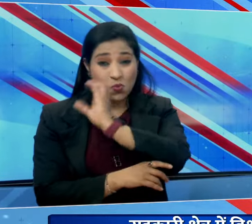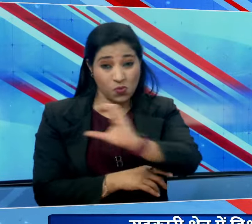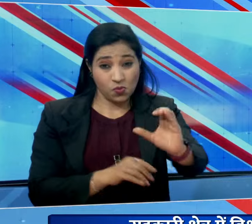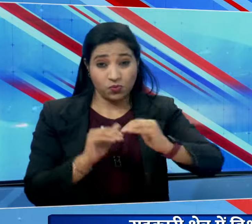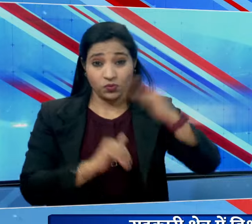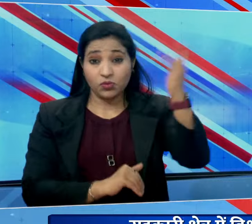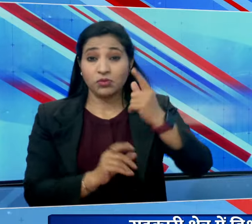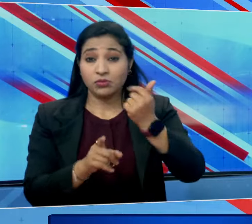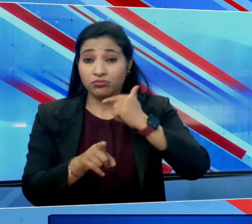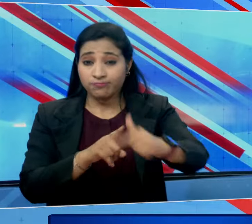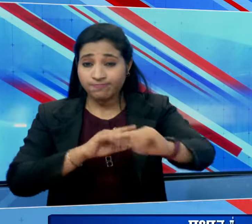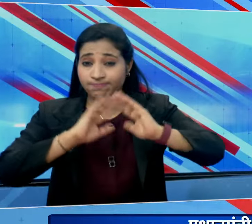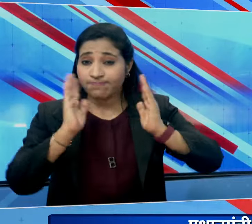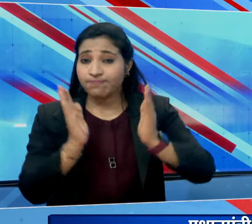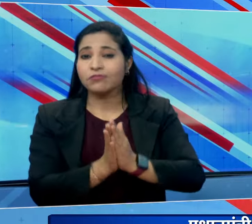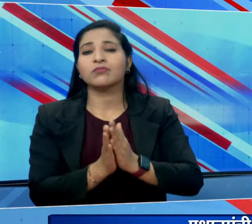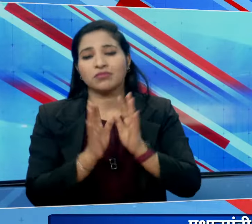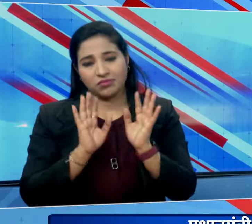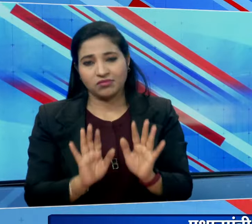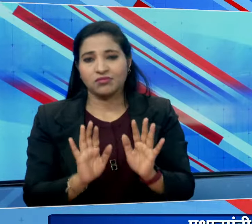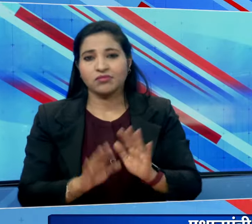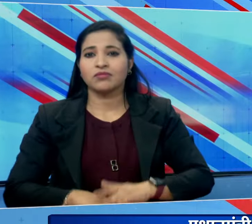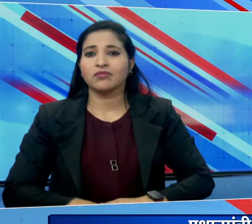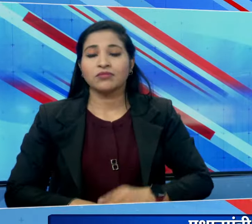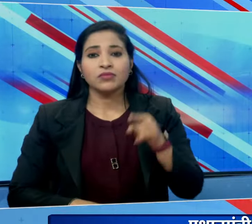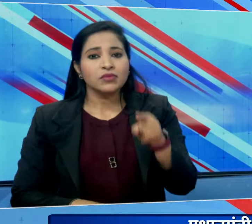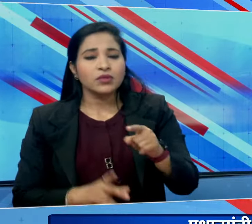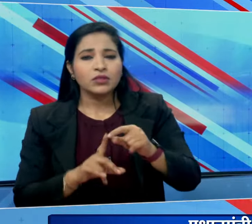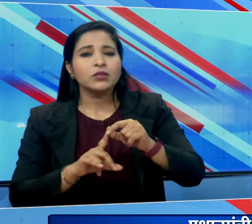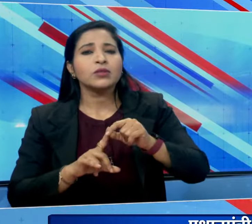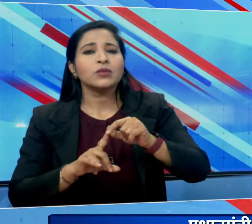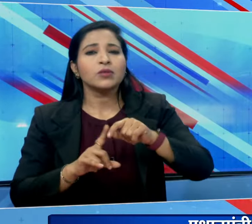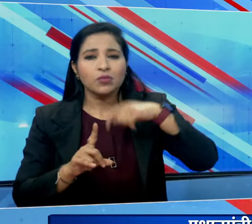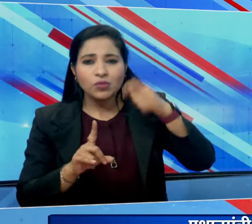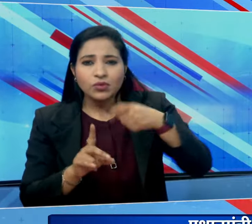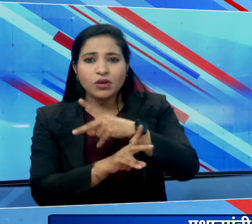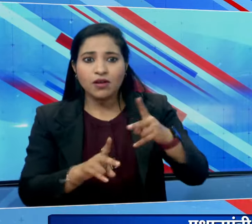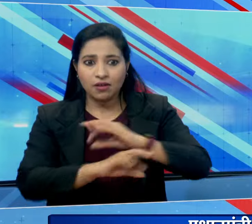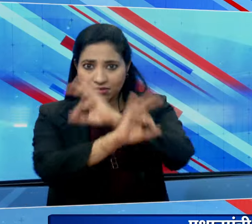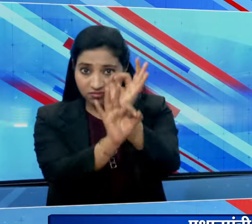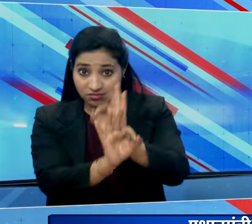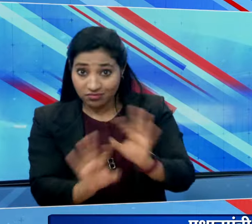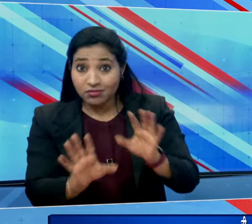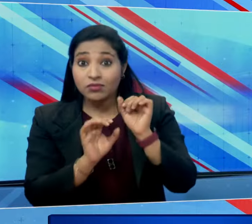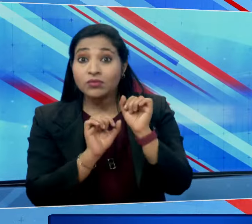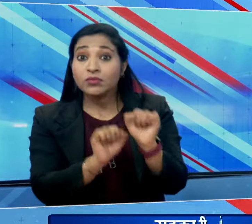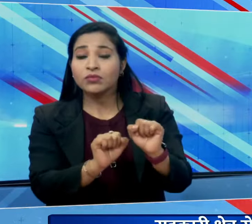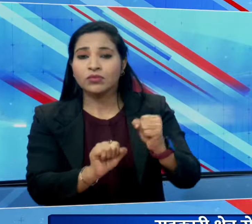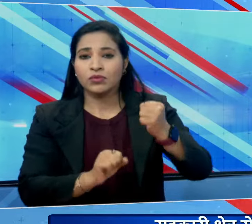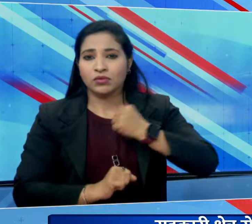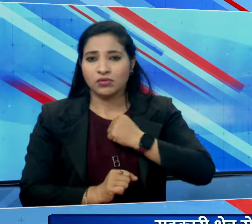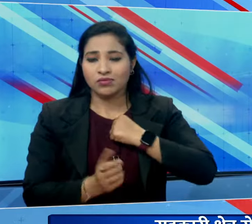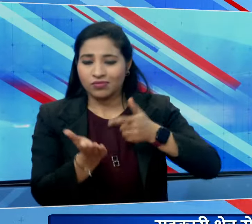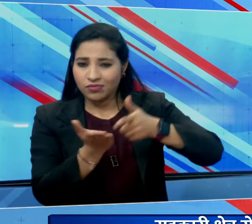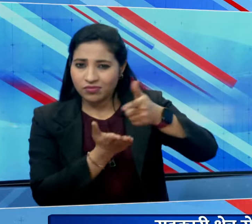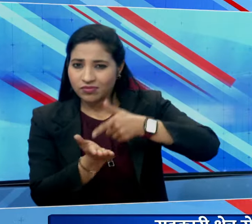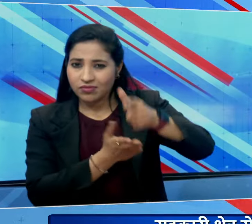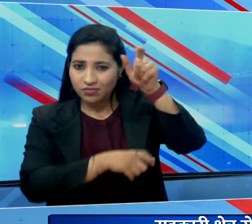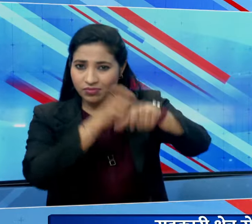ज्यादा का खर्च आएगा इस योजना के पूरा होने पर हमारे